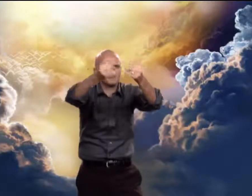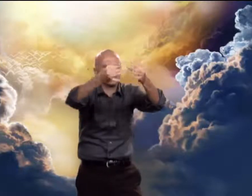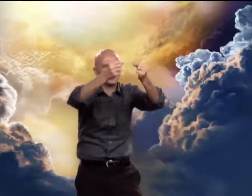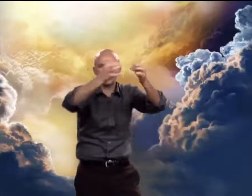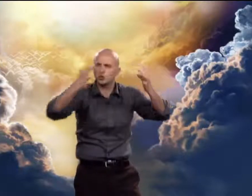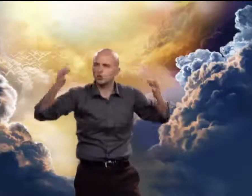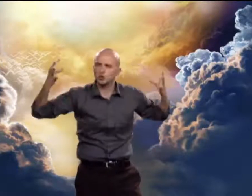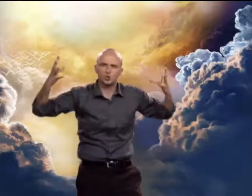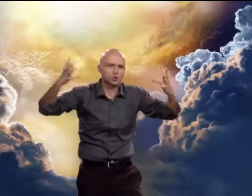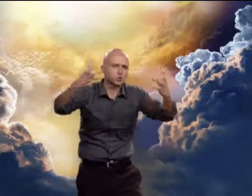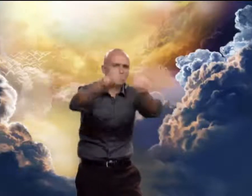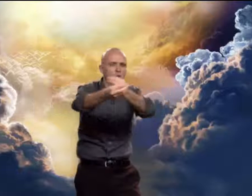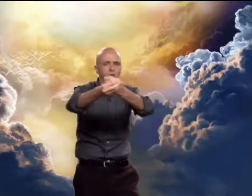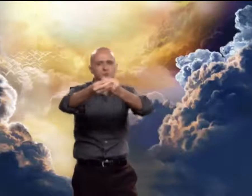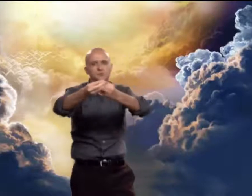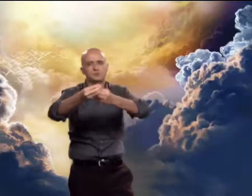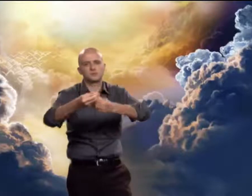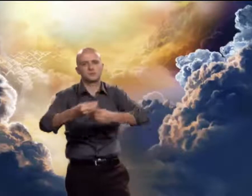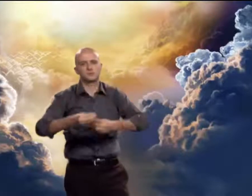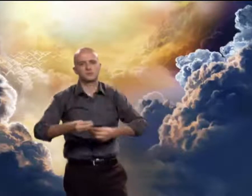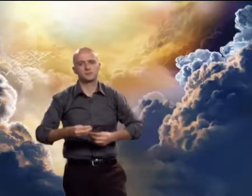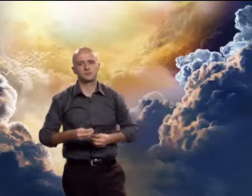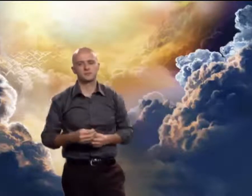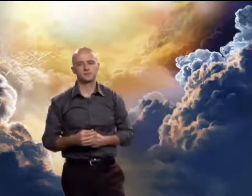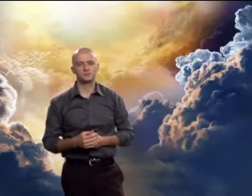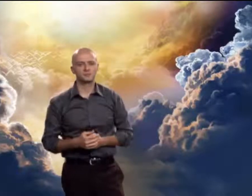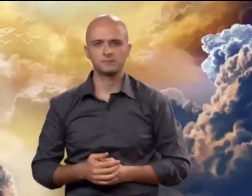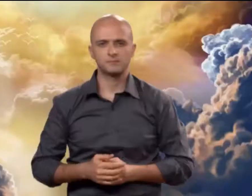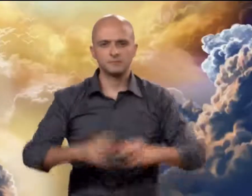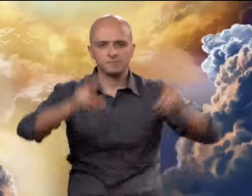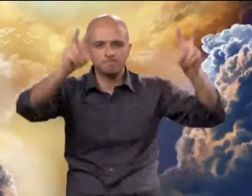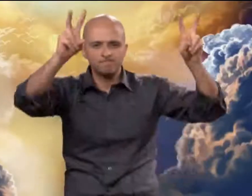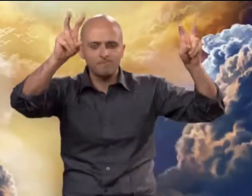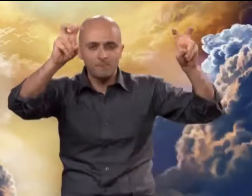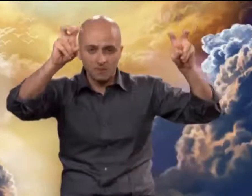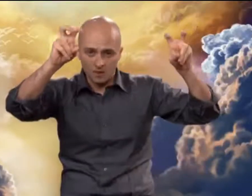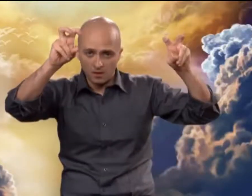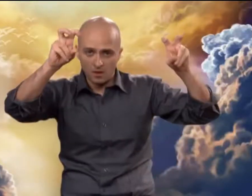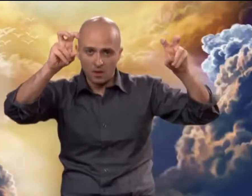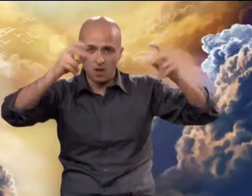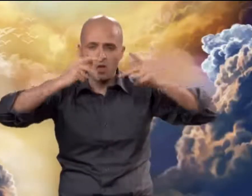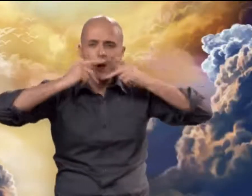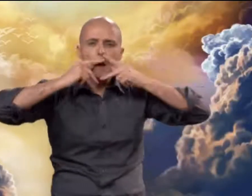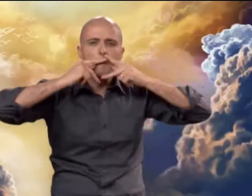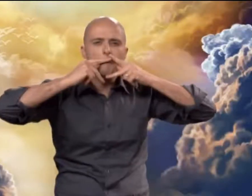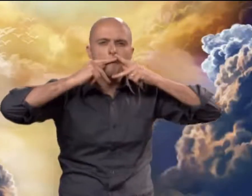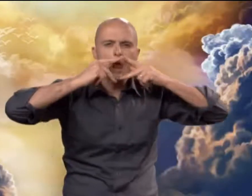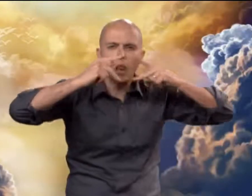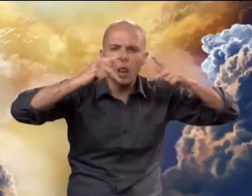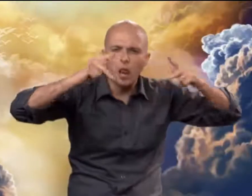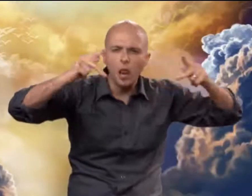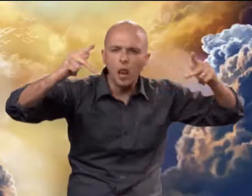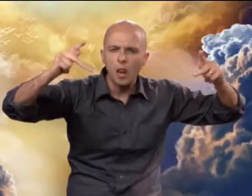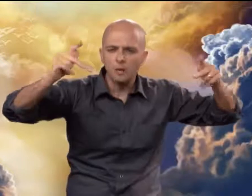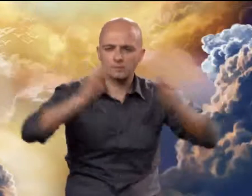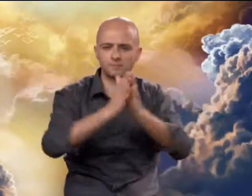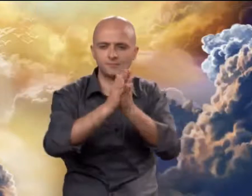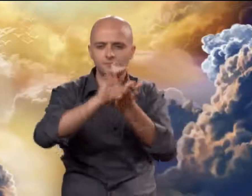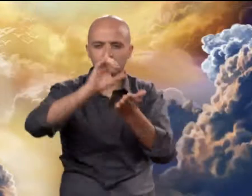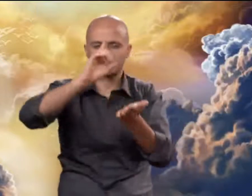para tornar-se um ser humano, para suportar um peso infinito de aflições, a oferecer sua vida como sacrifício